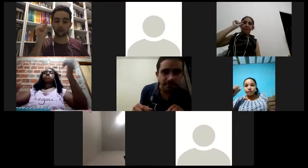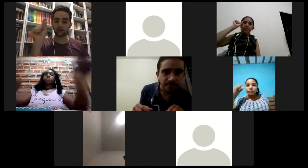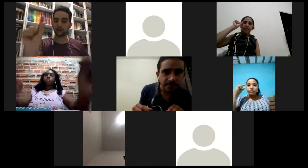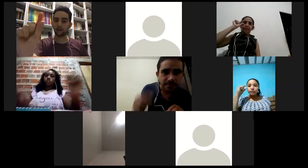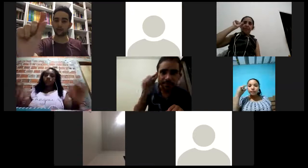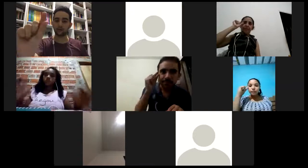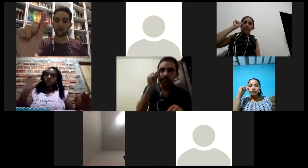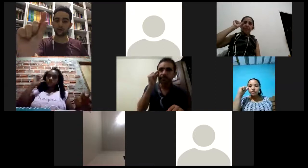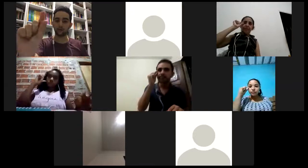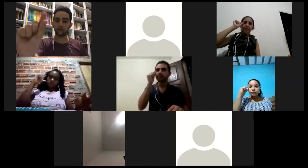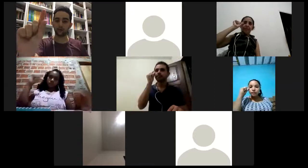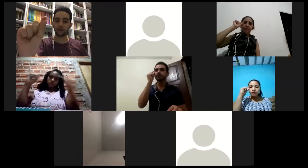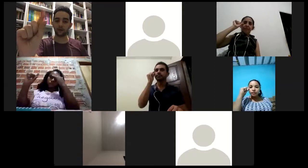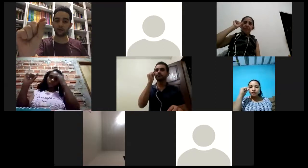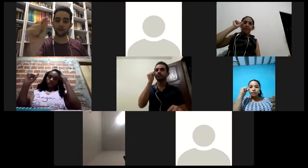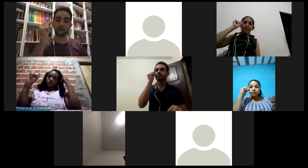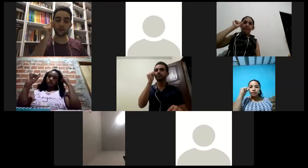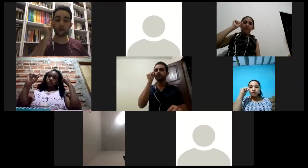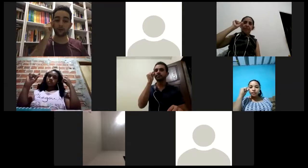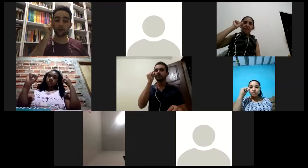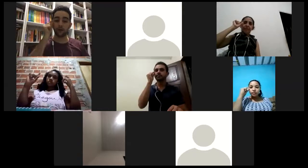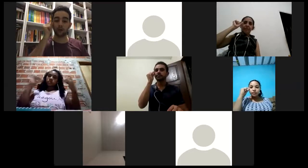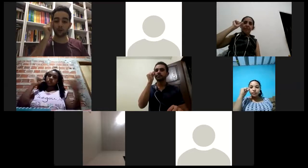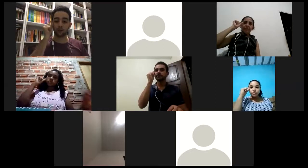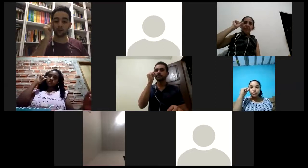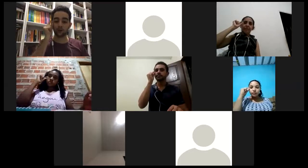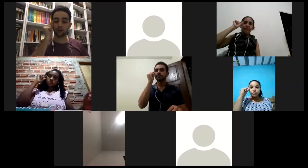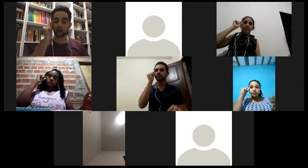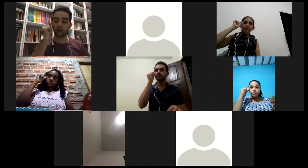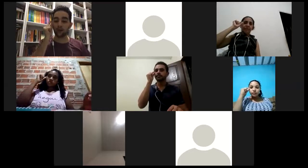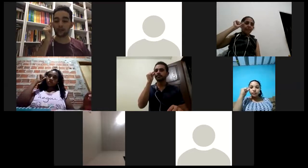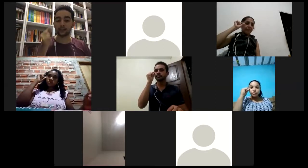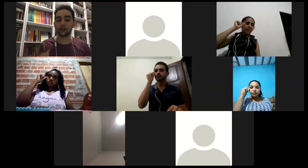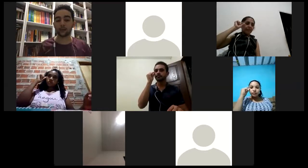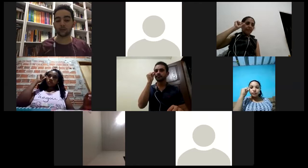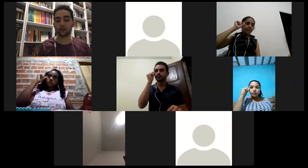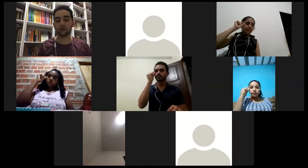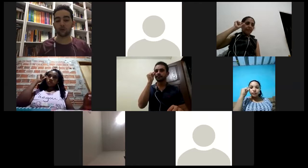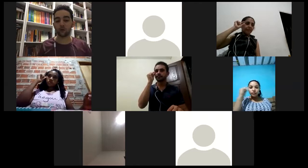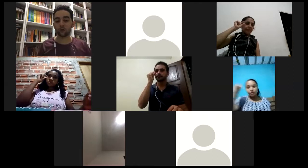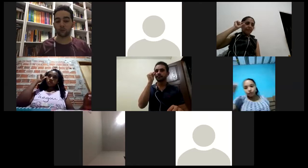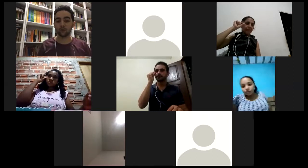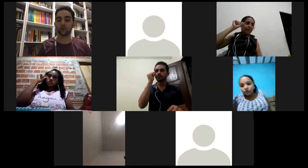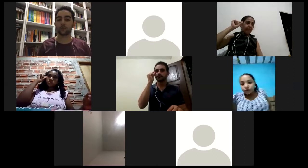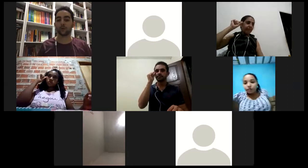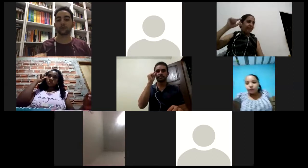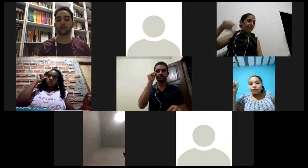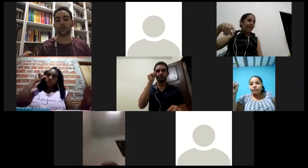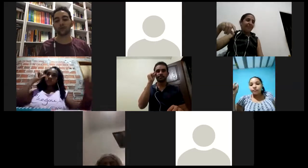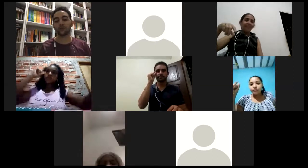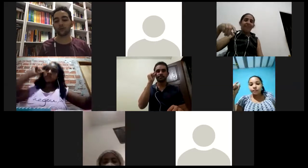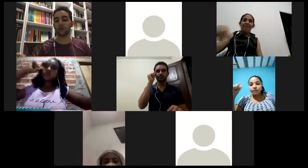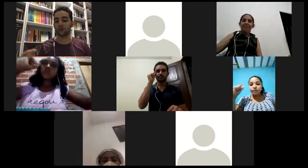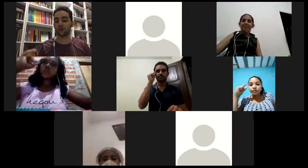É só a minha mão assim, pegando assim, abrindo e fechando, e colocando aqui no canto do olho. Esse sinal também é um sinal de sono, porque maracujá